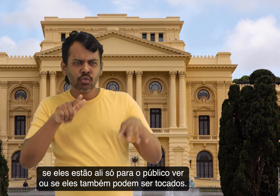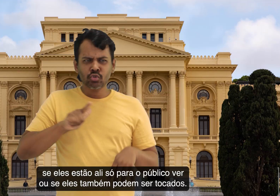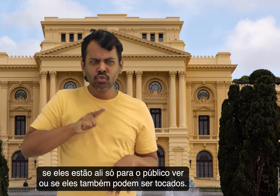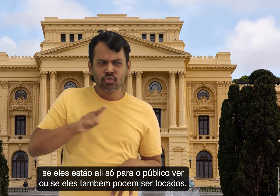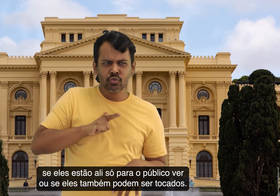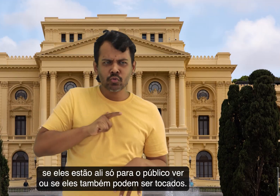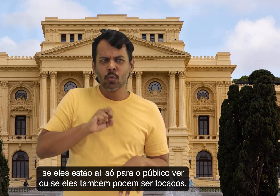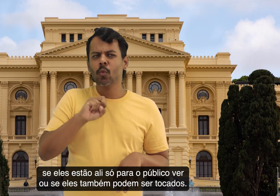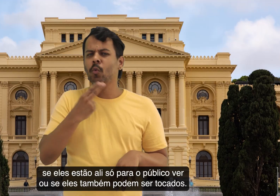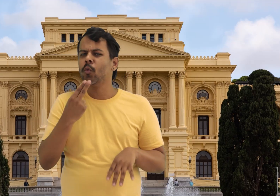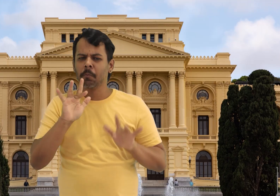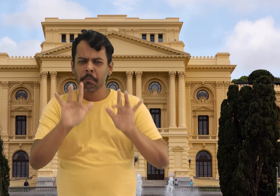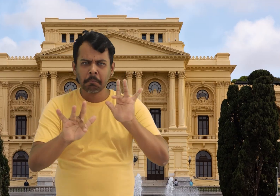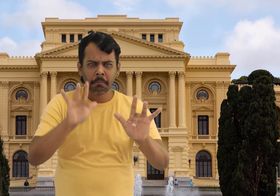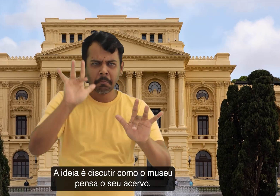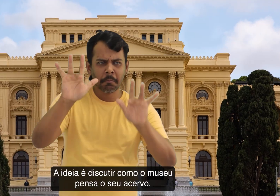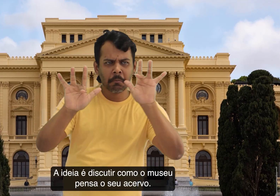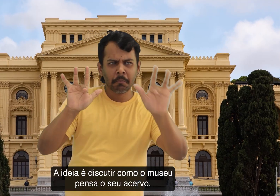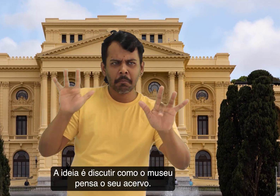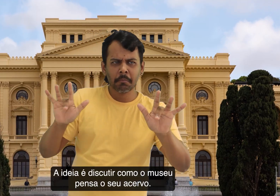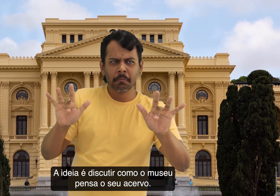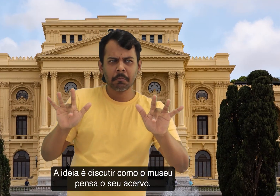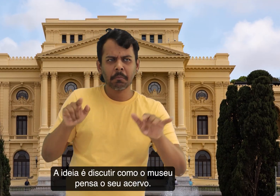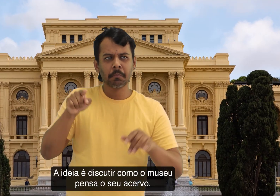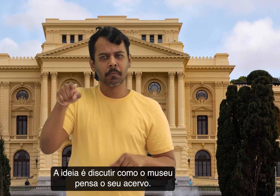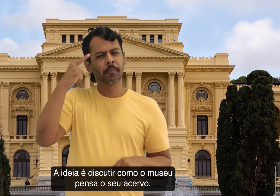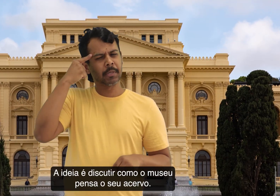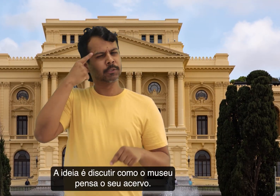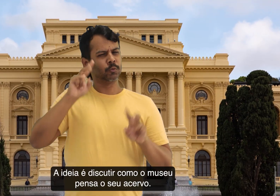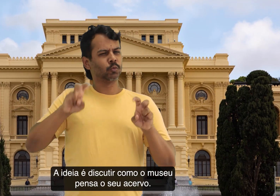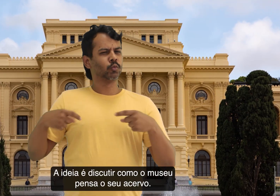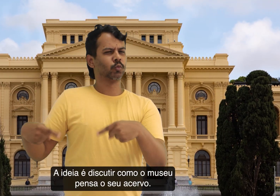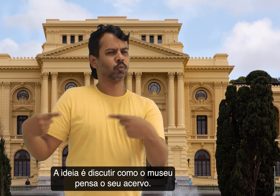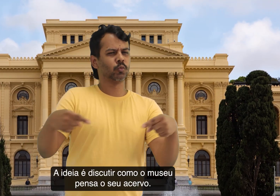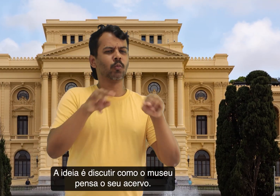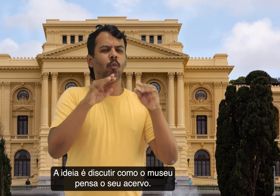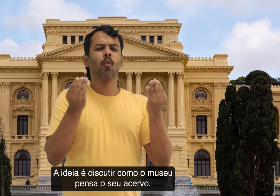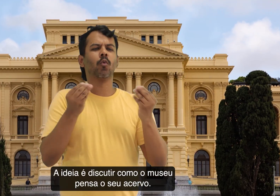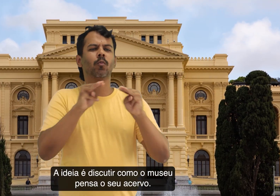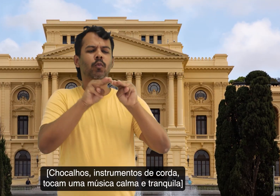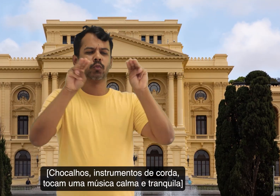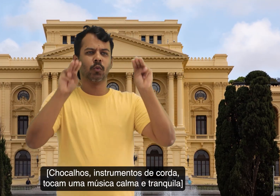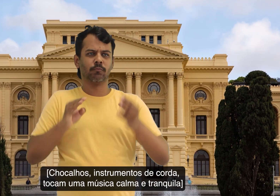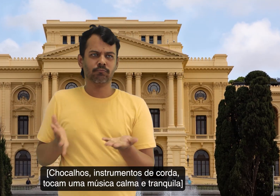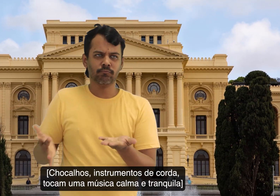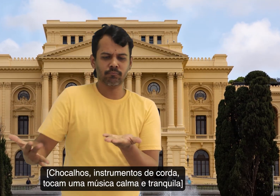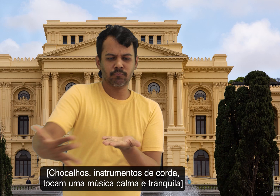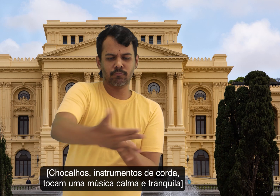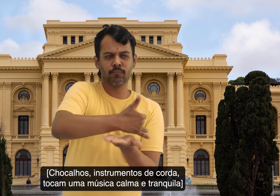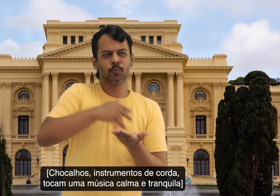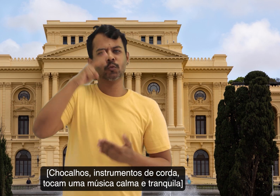eles também podem ser tocados. A ideia é discutir como o museu pensa o seu acervo.